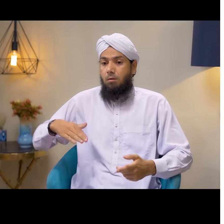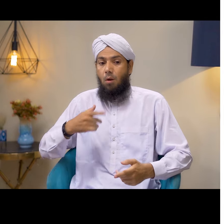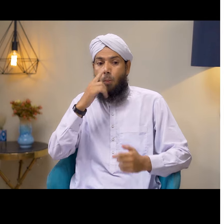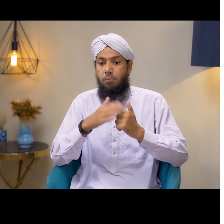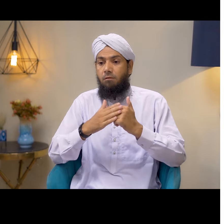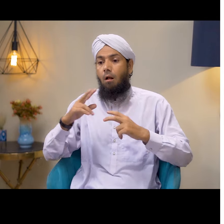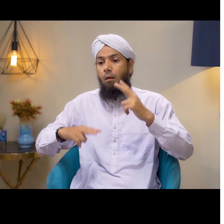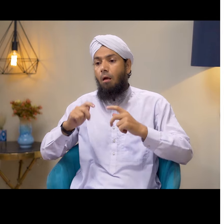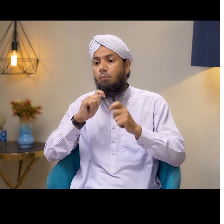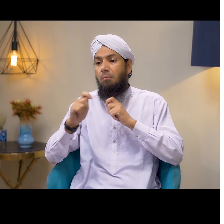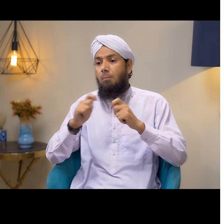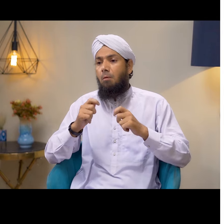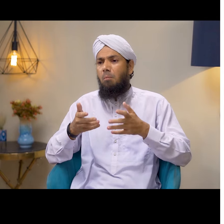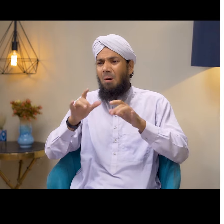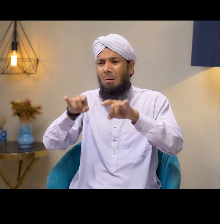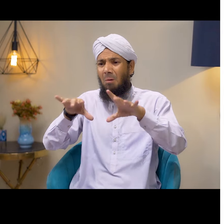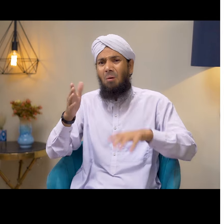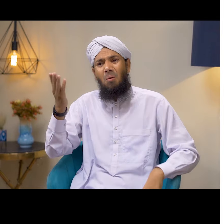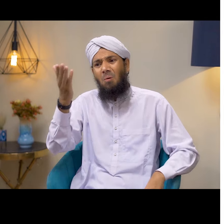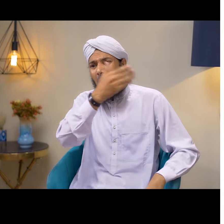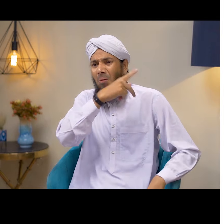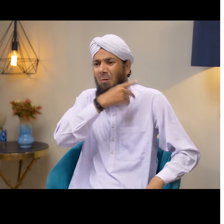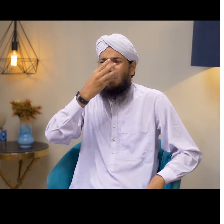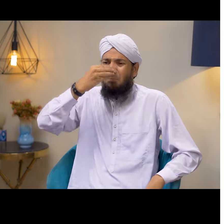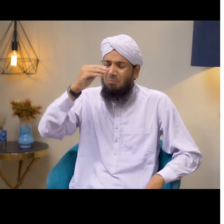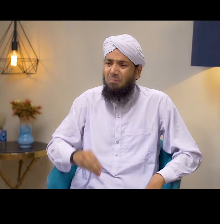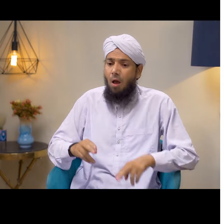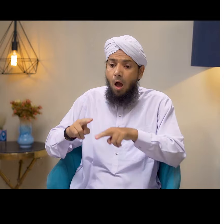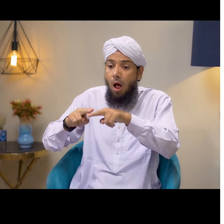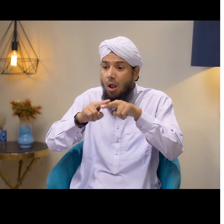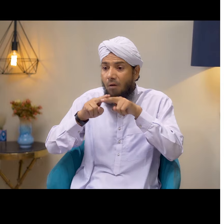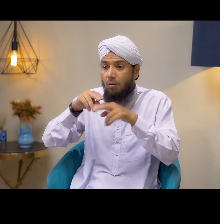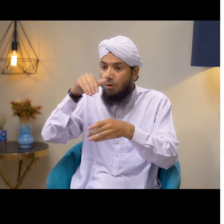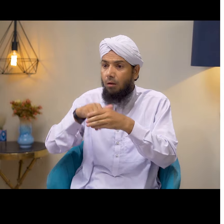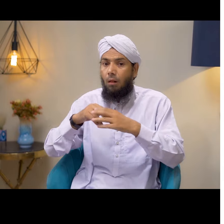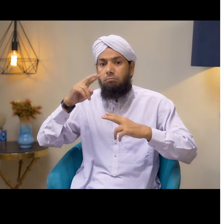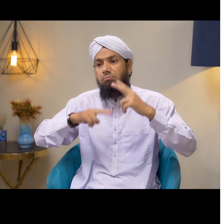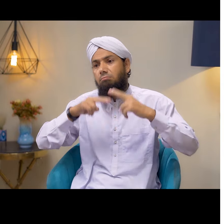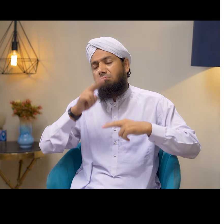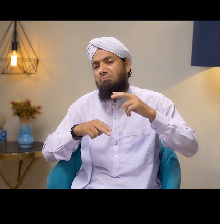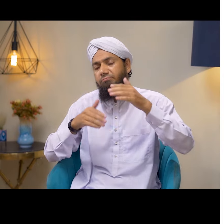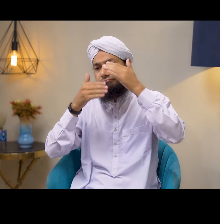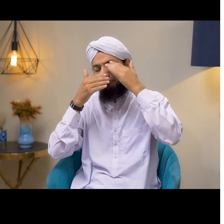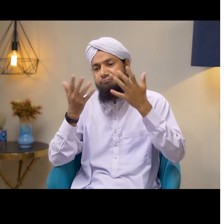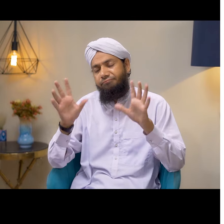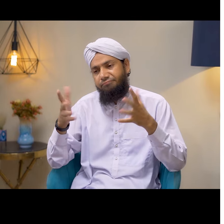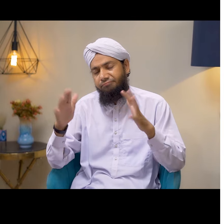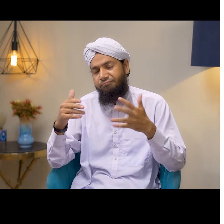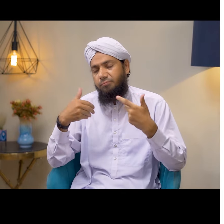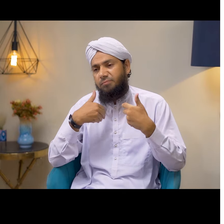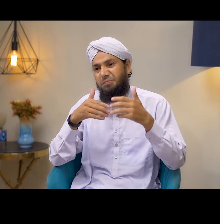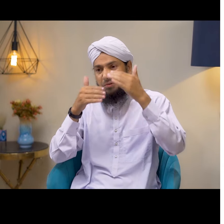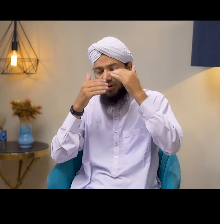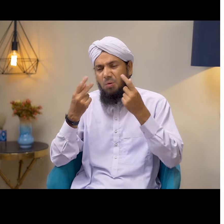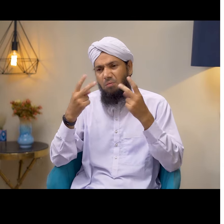بات ہمت نہیں پڑتی. ہمارے معاشرے میں کتنے گناہ جو ہیں، گھریلو گناہ، بے پردگی کی وجہ سے